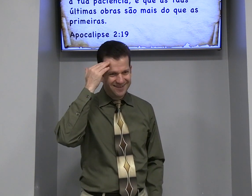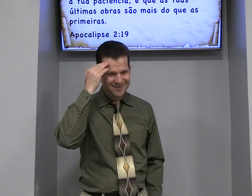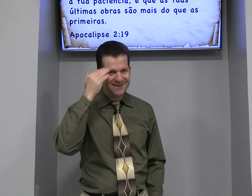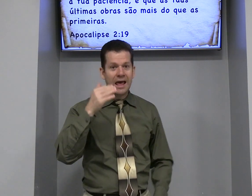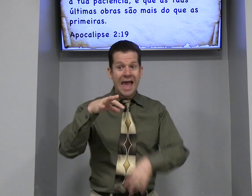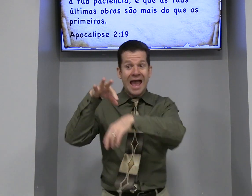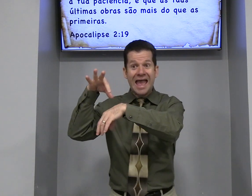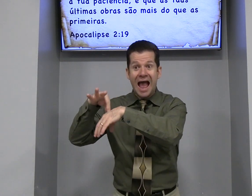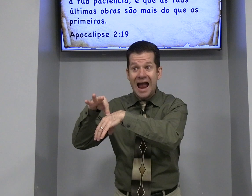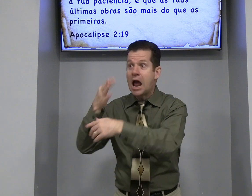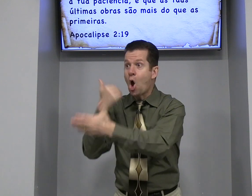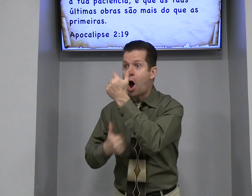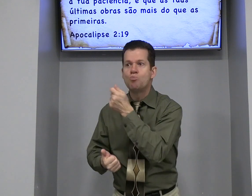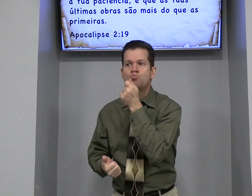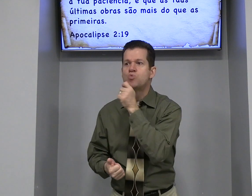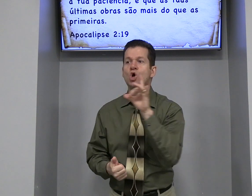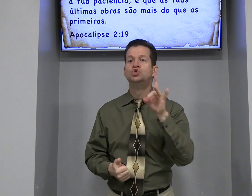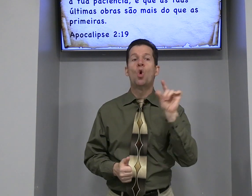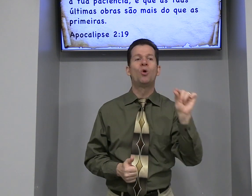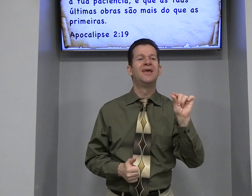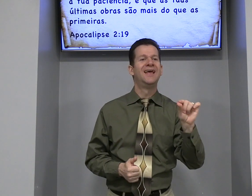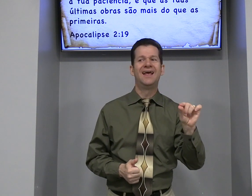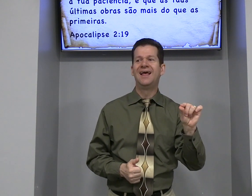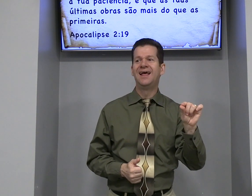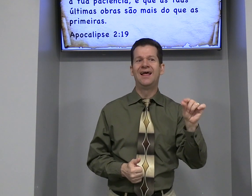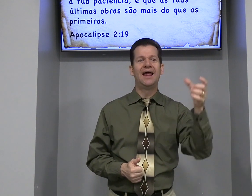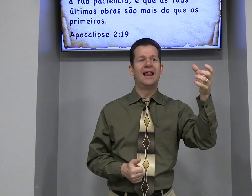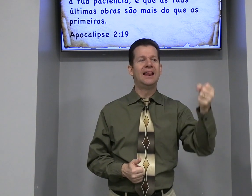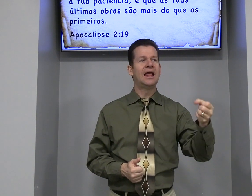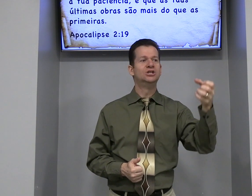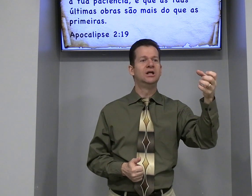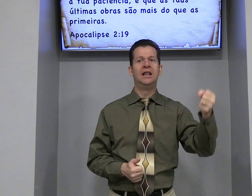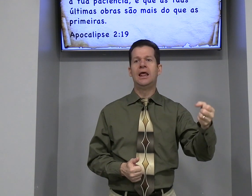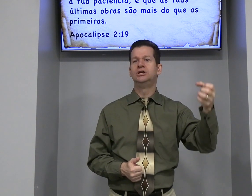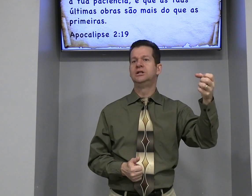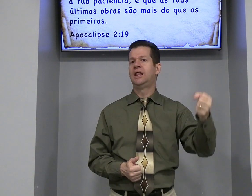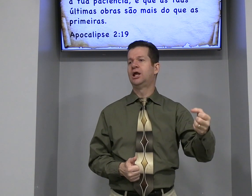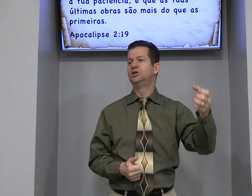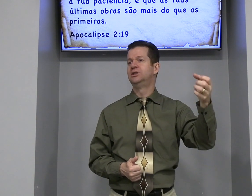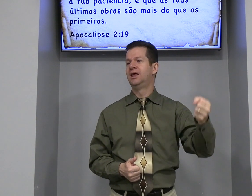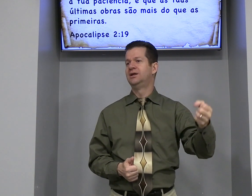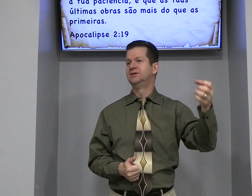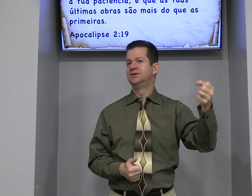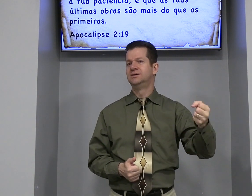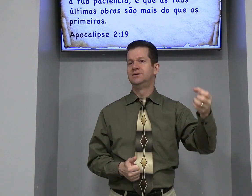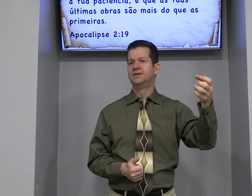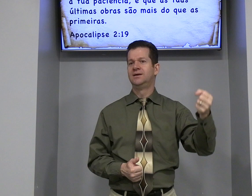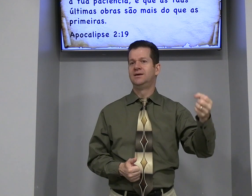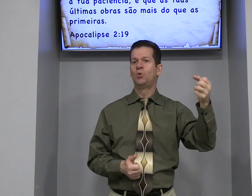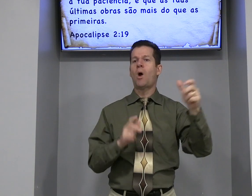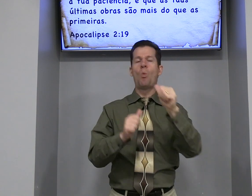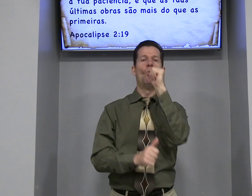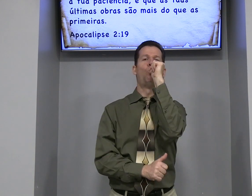amadurecer, não quer crescer. A carne, ele não quer comer carne, ele quer só leite, porque é bebezinho na